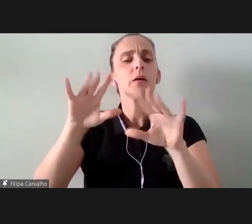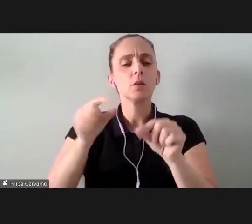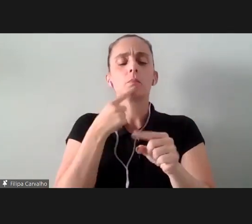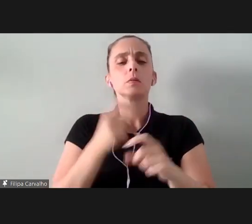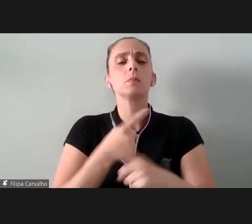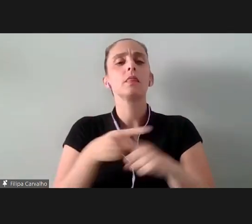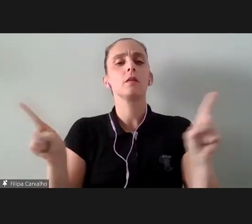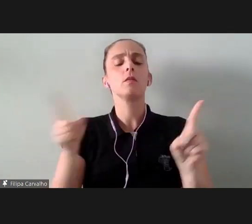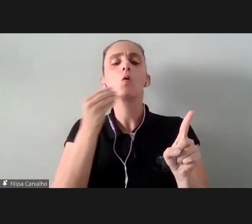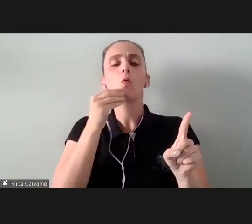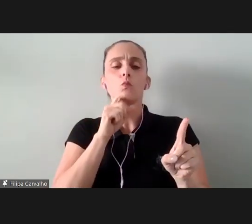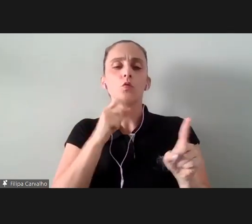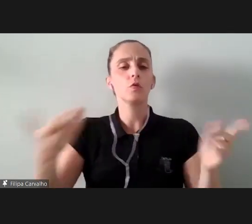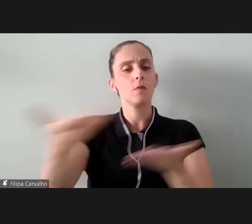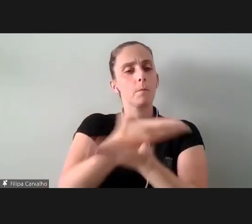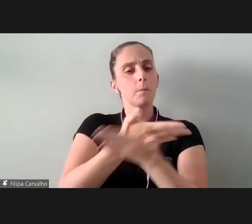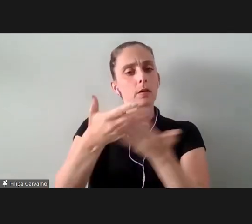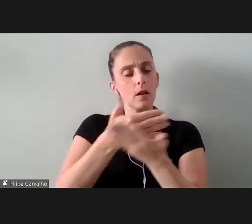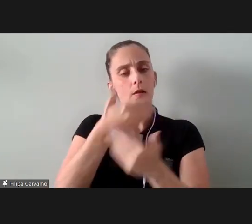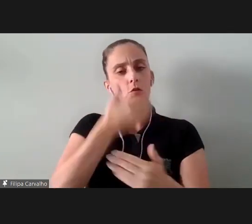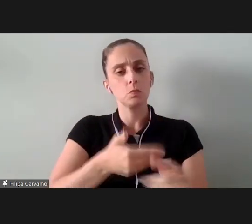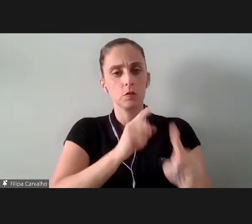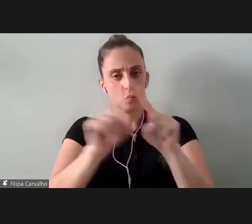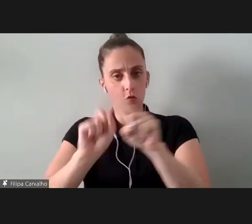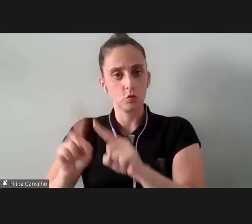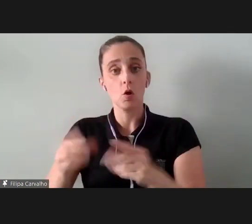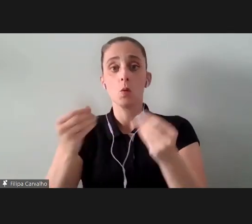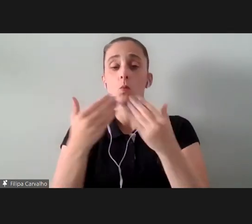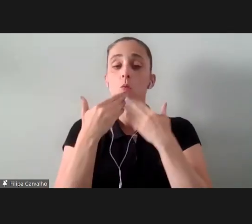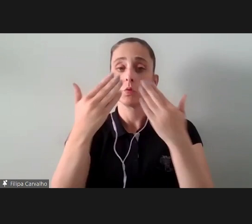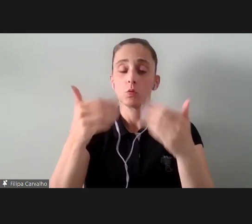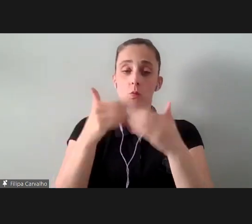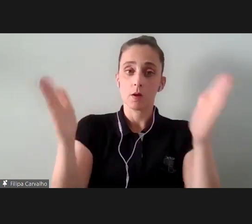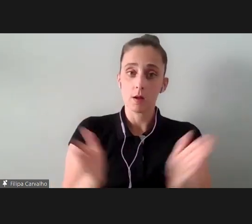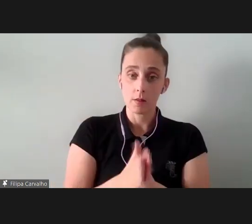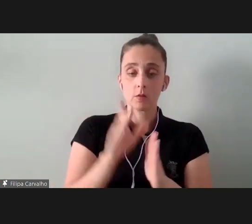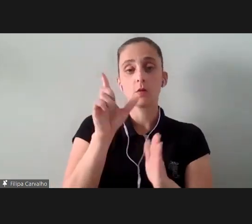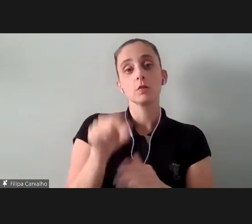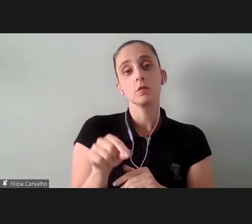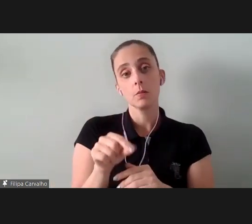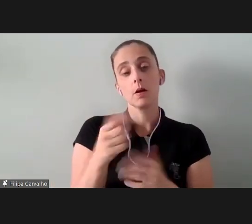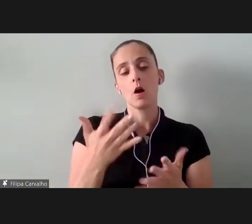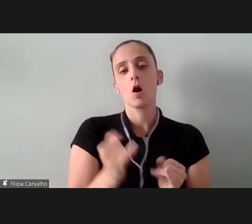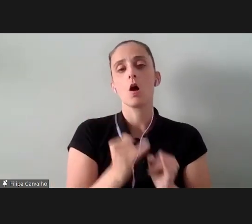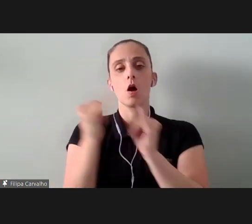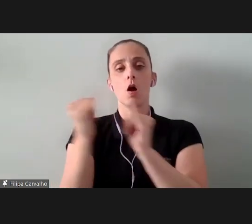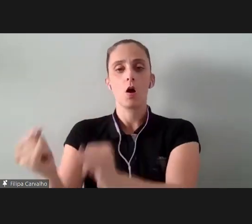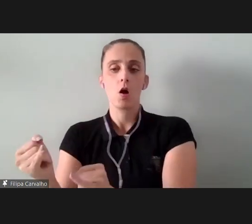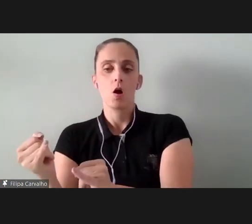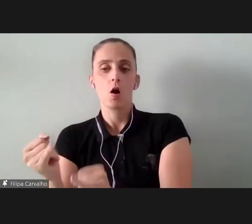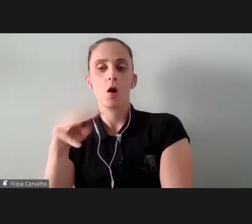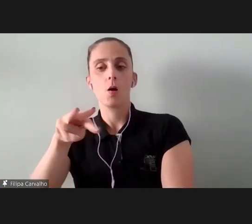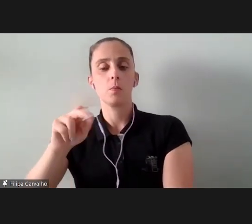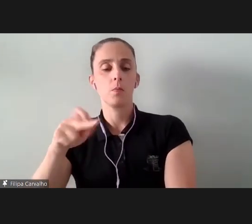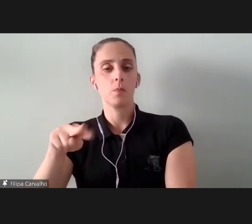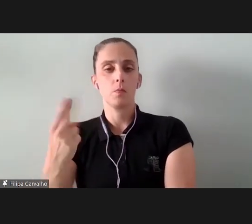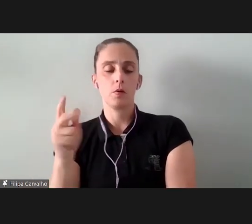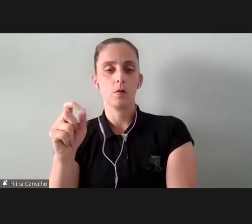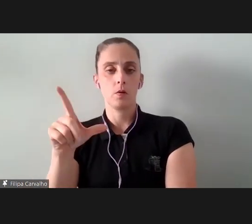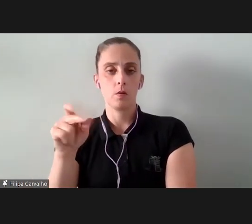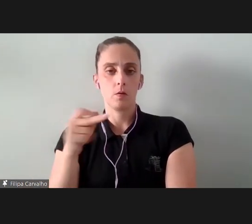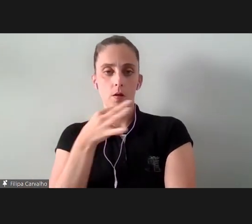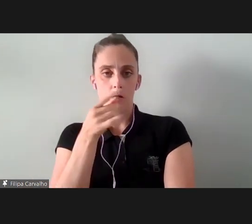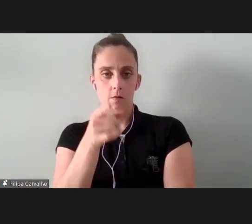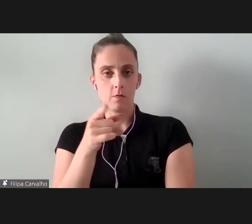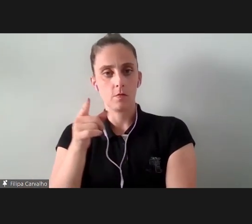como podemos partilhar estas experiências. Muito obrigada a todos. Aproveito agora para passar a palavra à Manuela, que vai